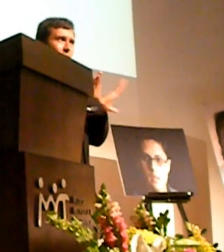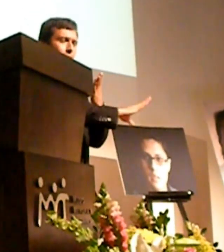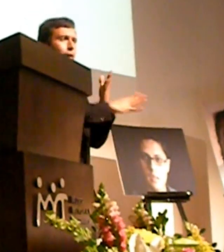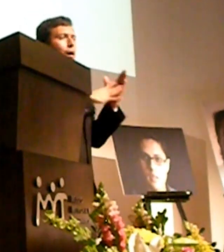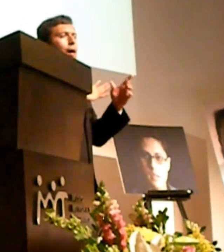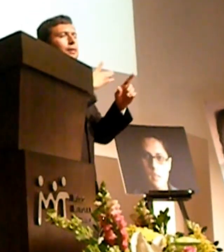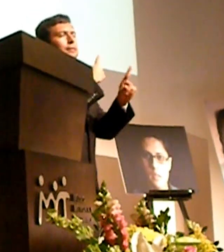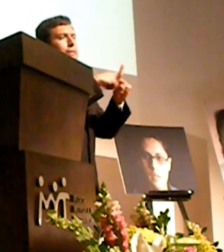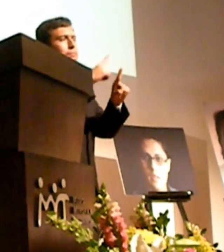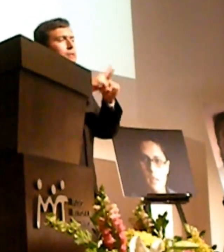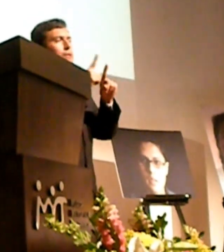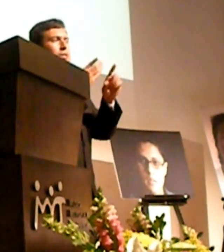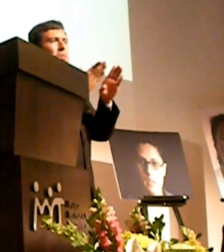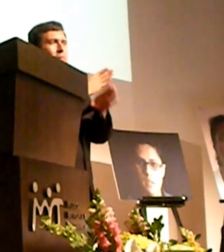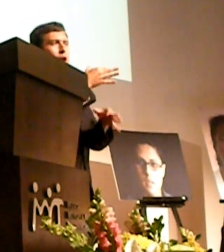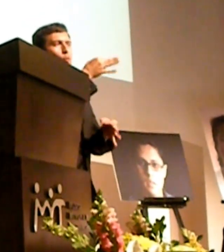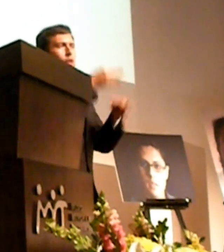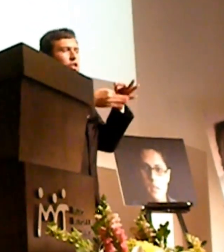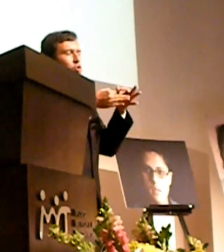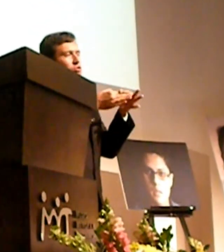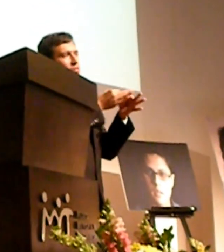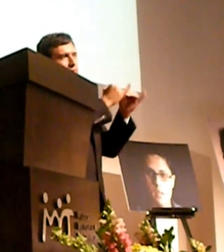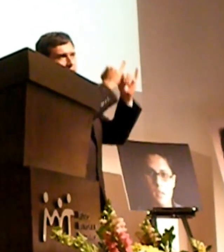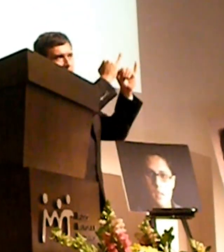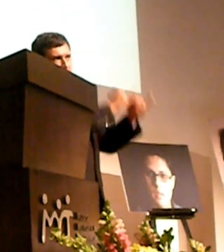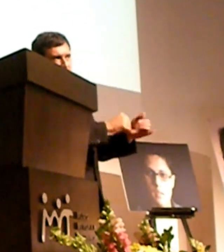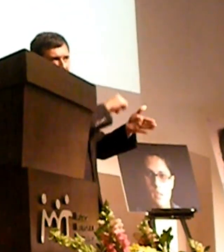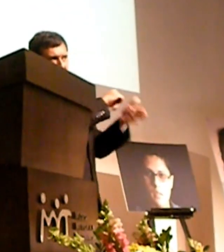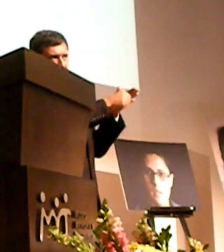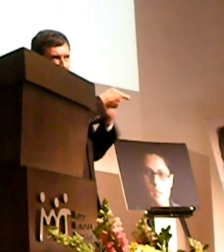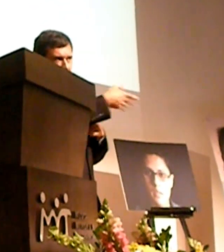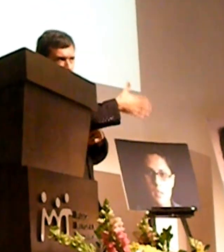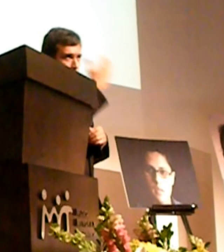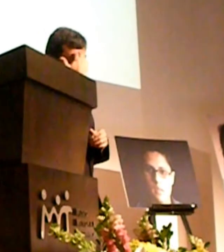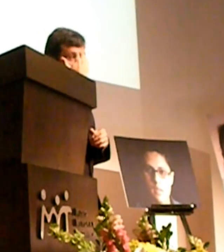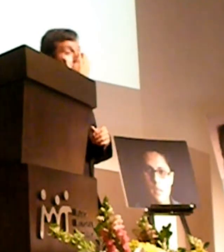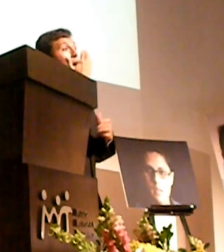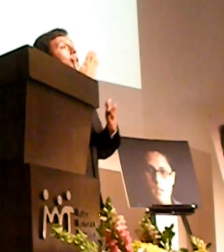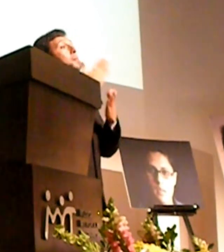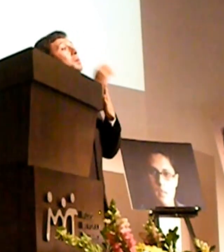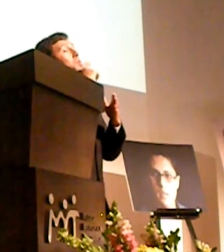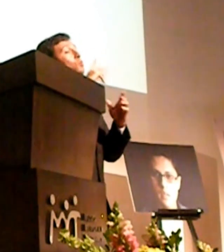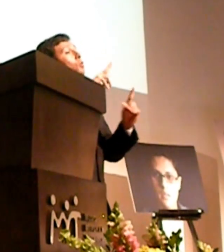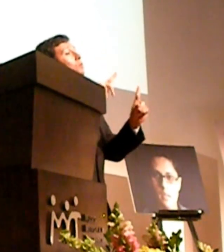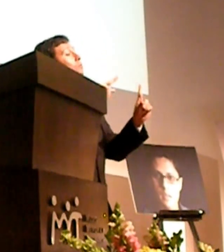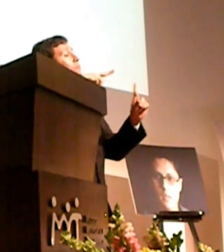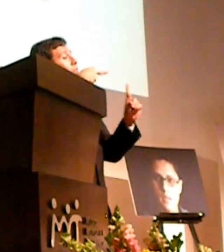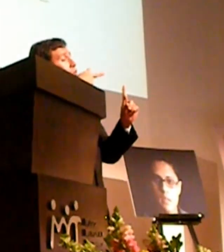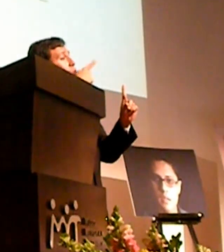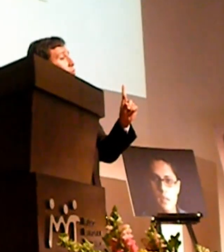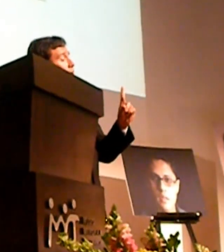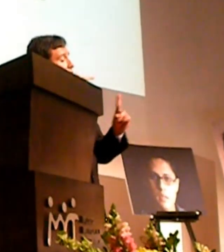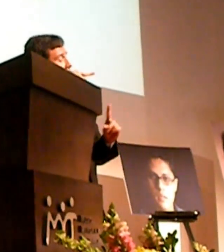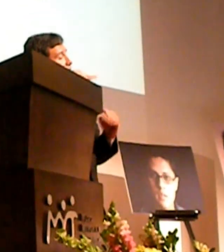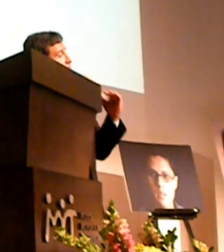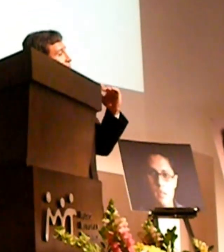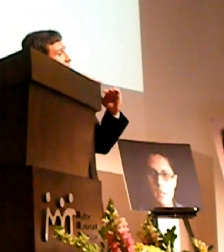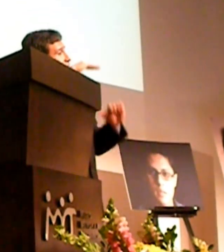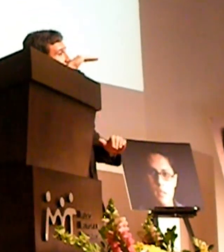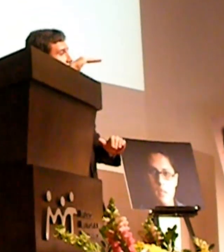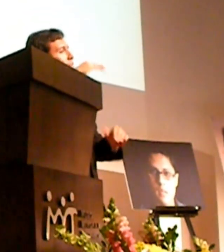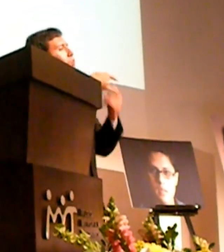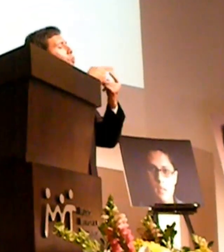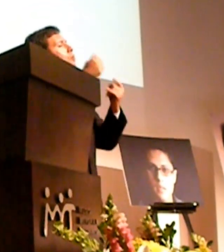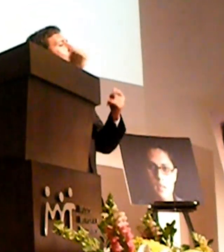prejuicios, o mirar desde la autodefinición de superioridad introyectada por la mirada desigual que nos dejó el